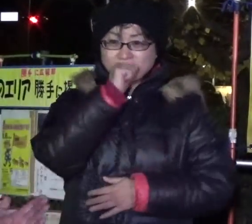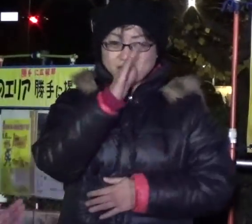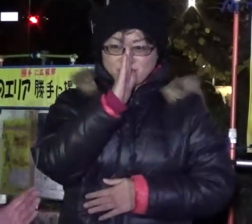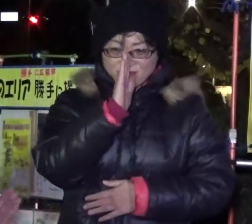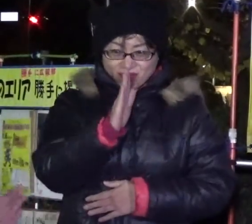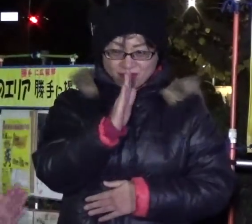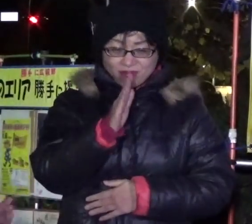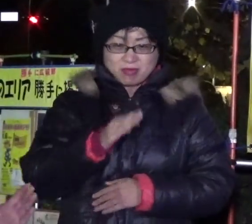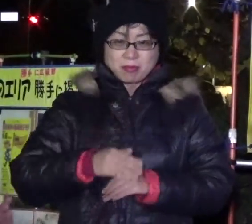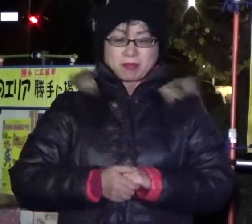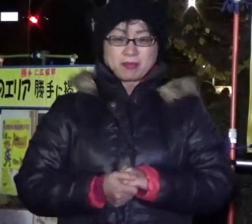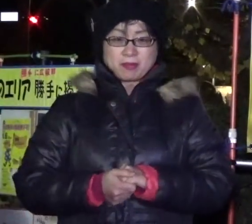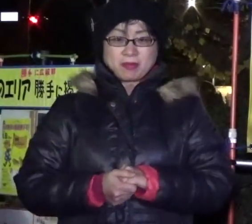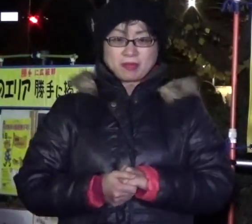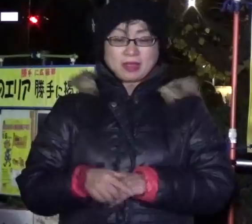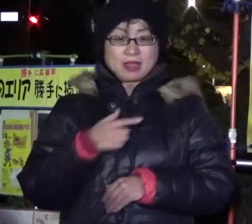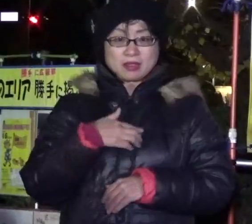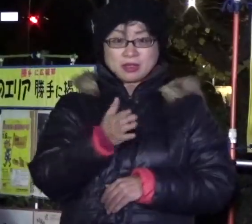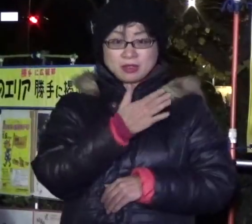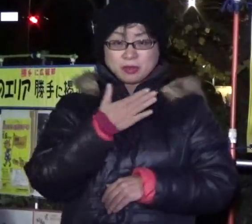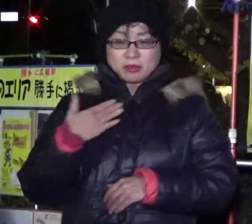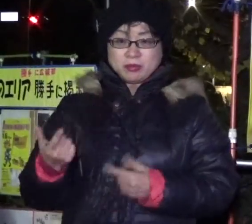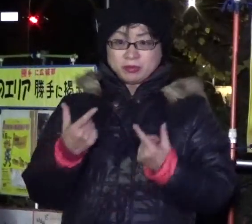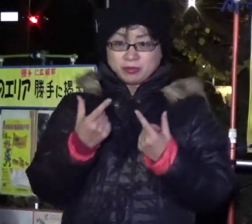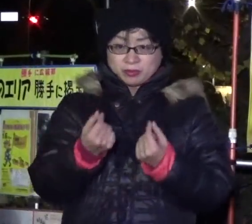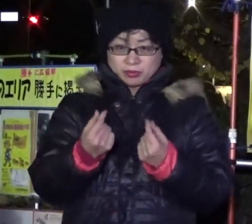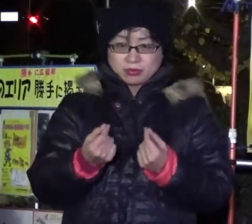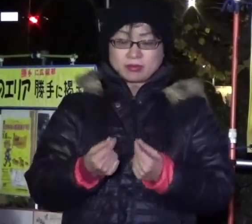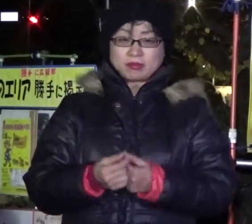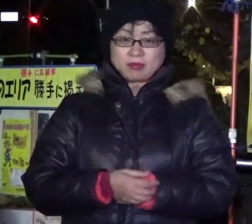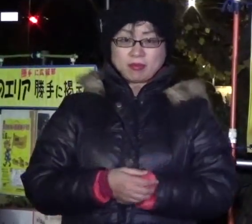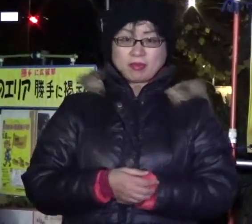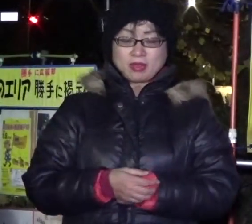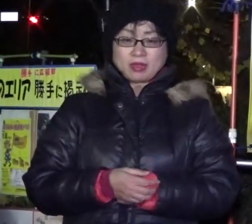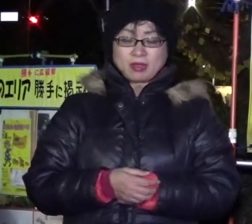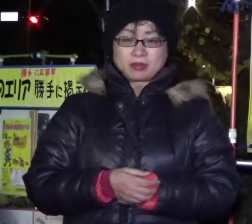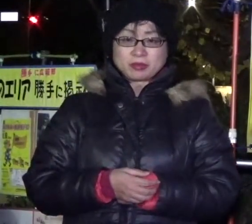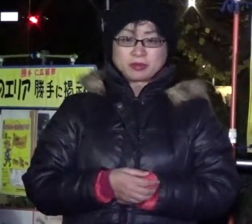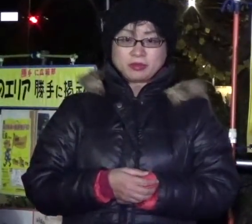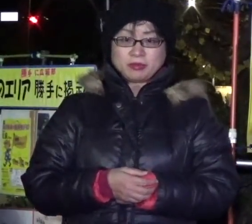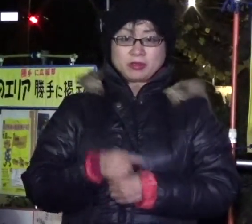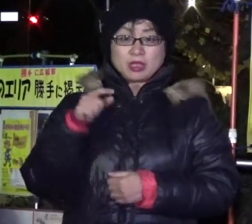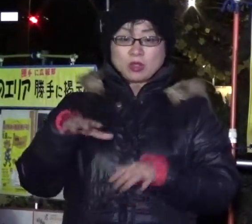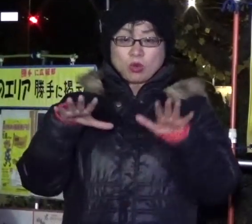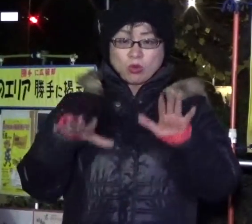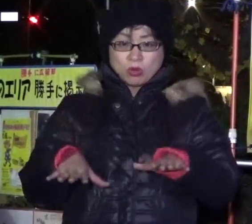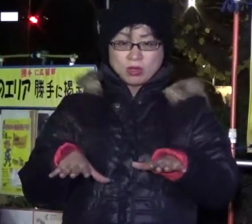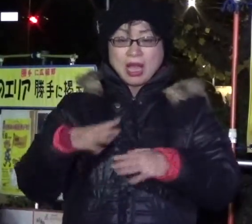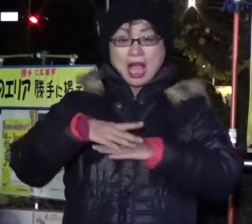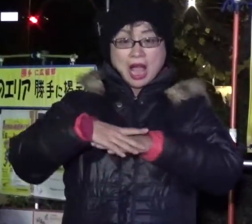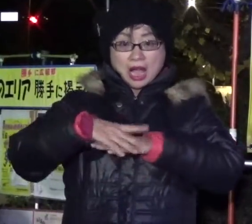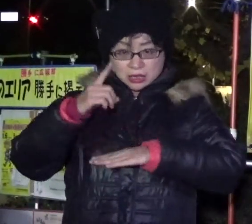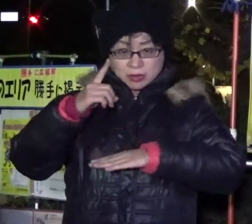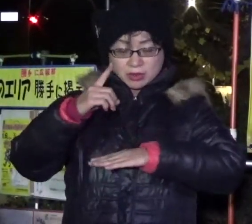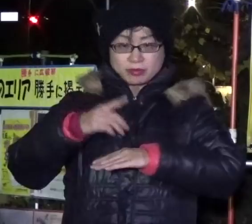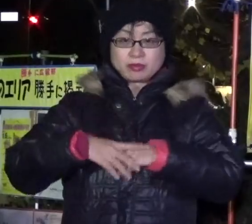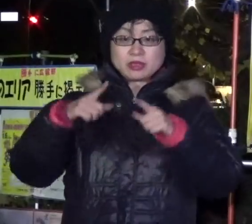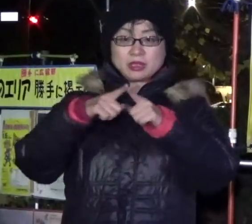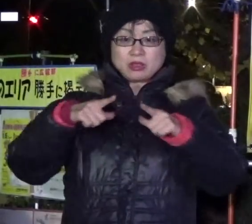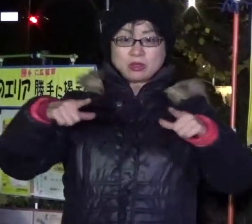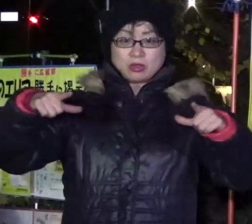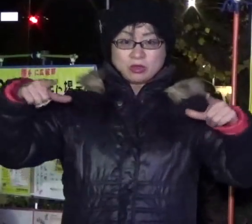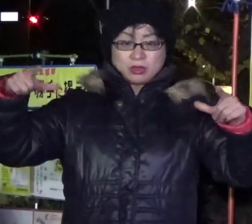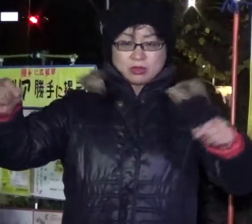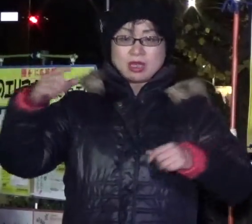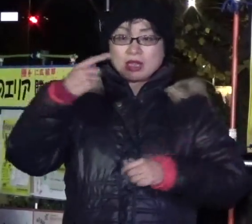します。そして私も同感ですけれども、先ほどどなたかが言ってくださいました、今日が始まりです。日本中が希望の